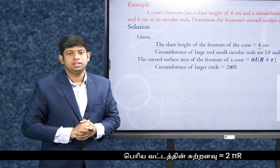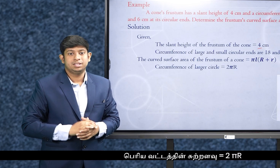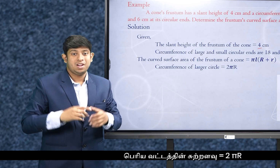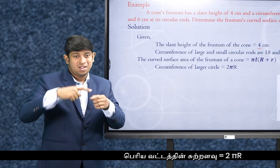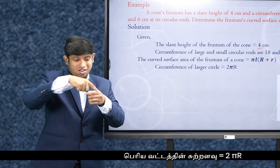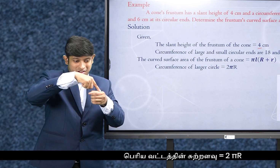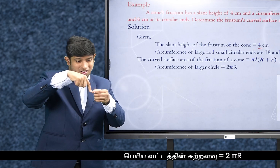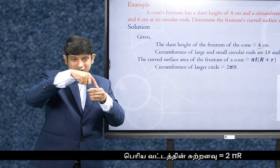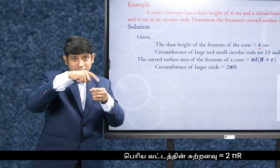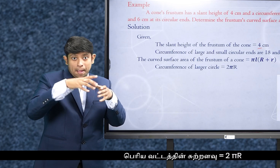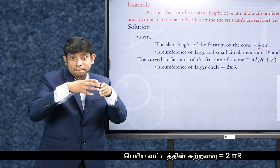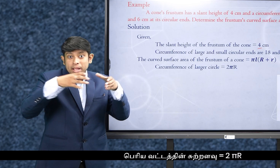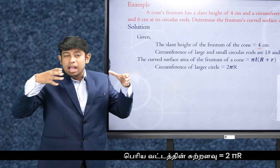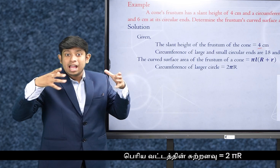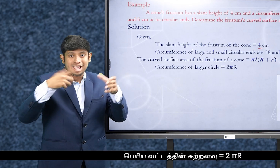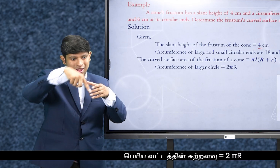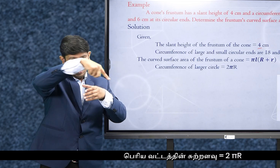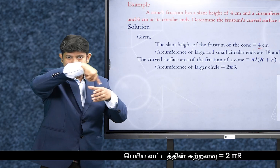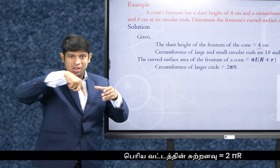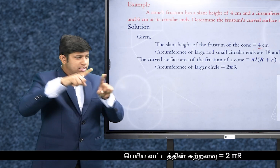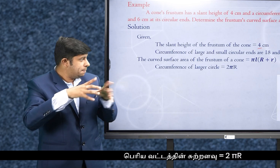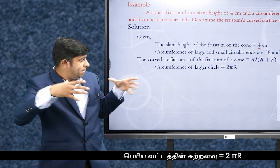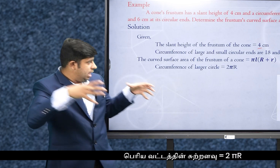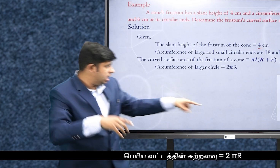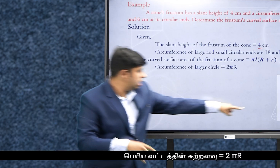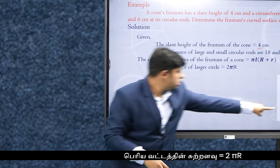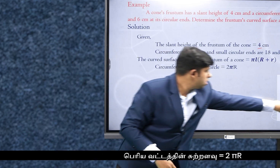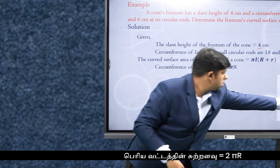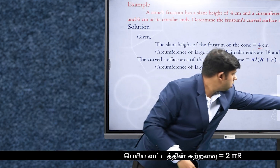பெரிய வட்டத்தின் சுற்றளவு ஈடு 2 பை பெரிய ஆர்.